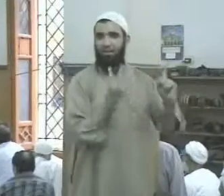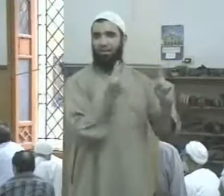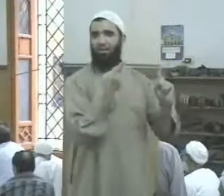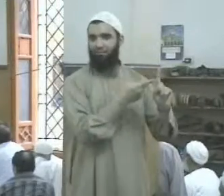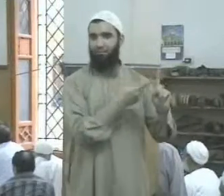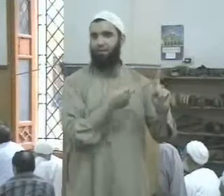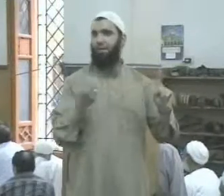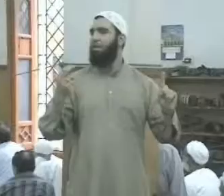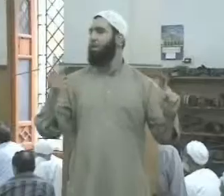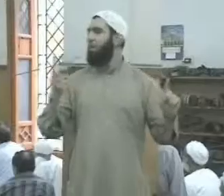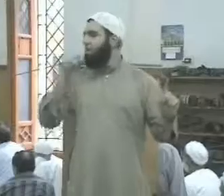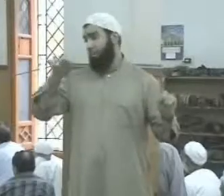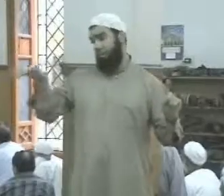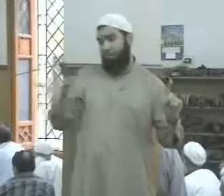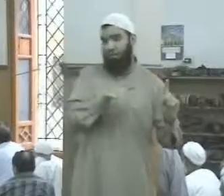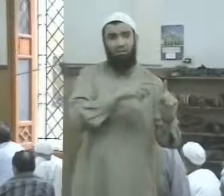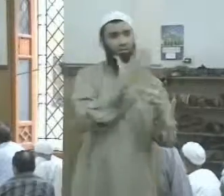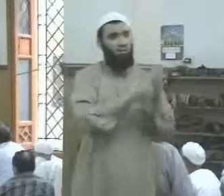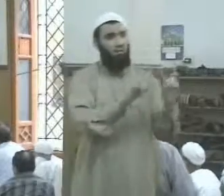مجلسه، وابن عيومرة هذه